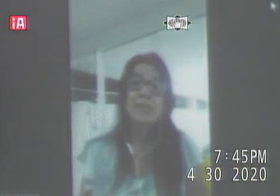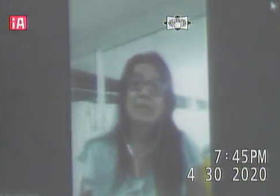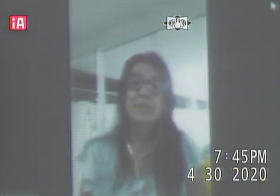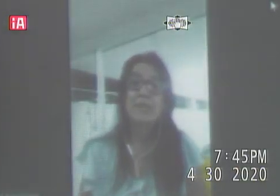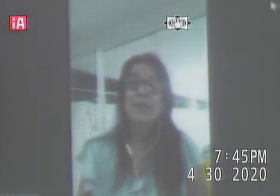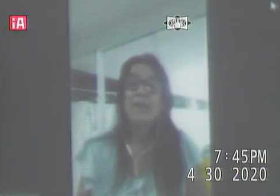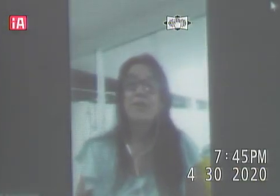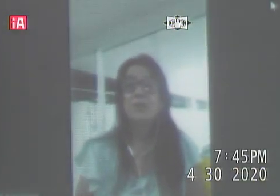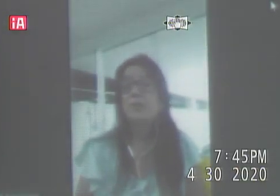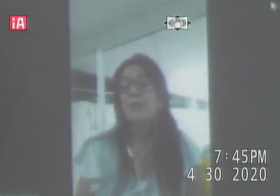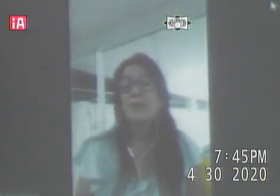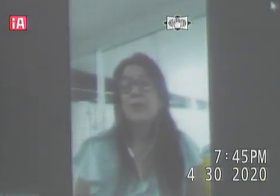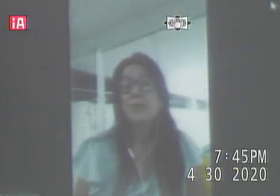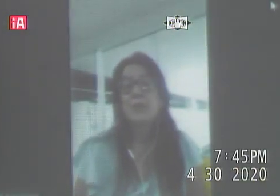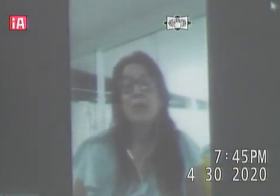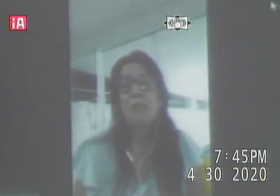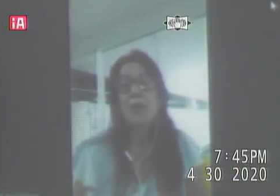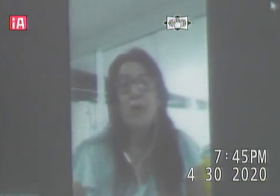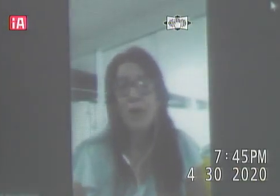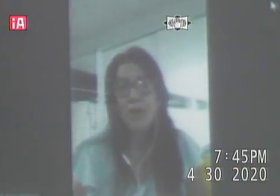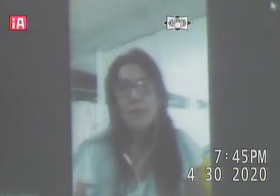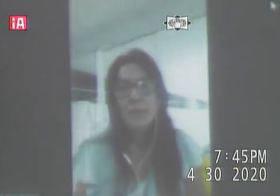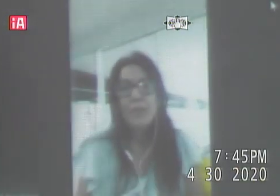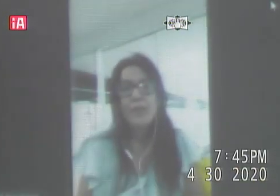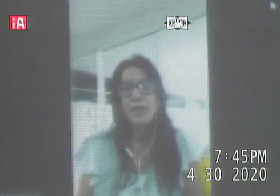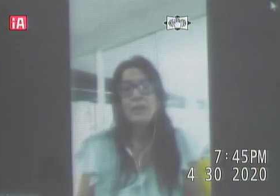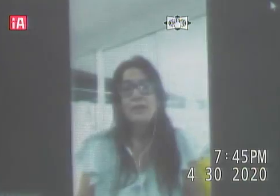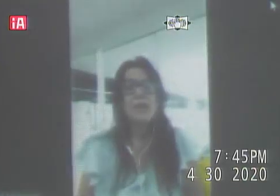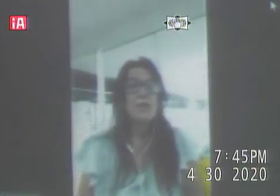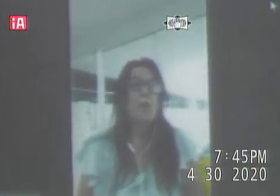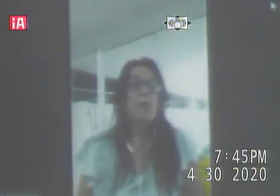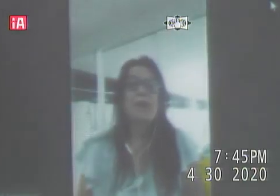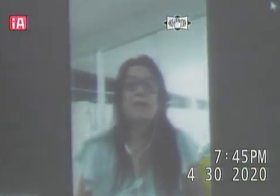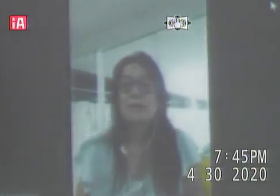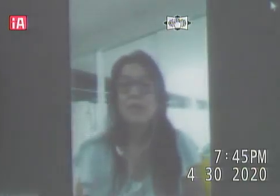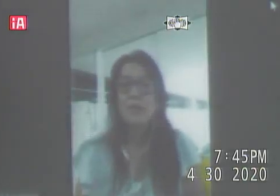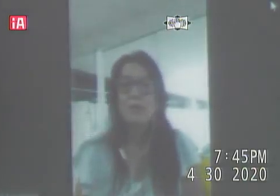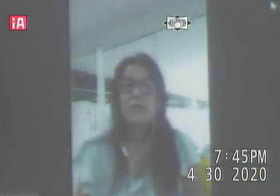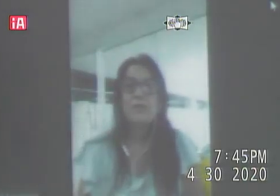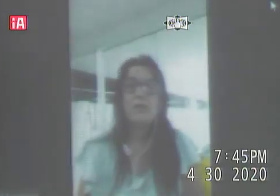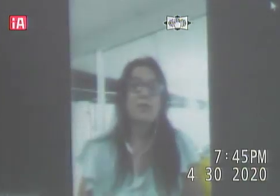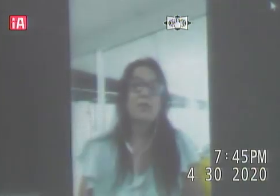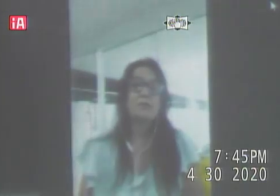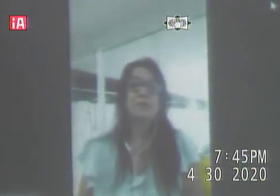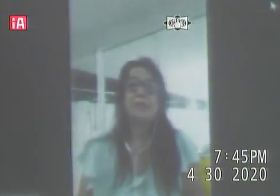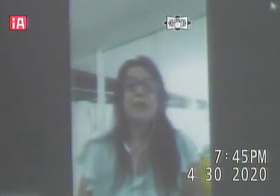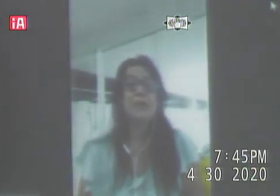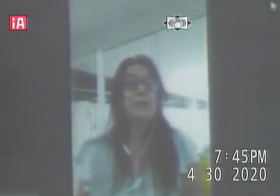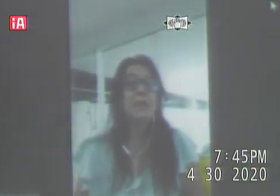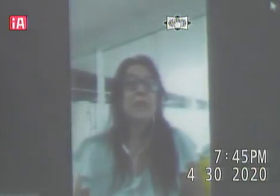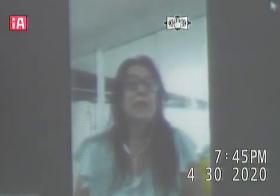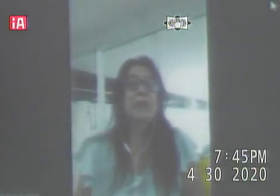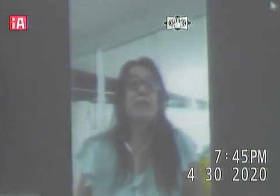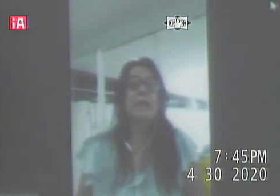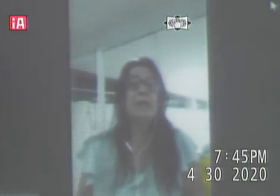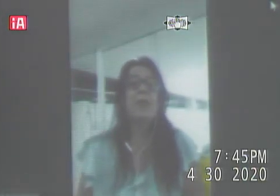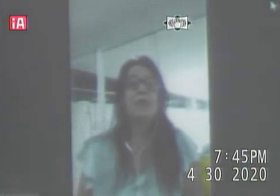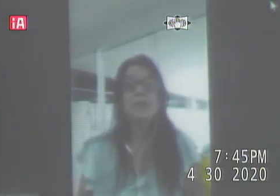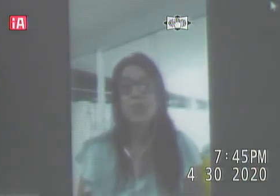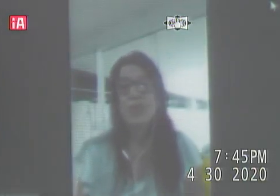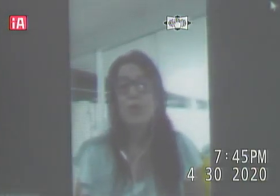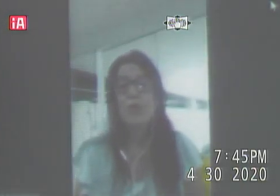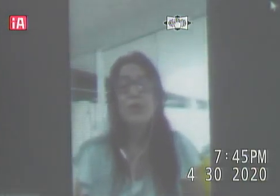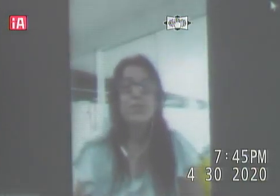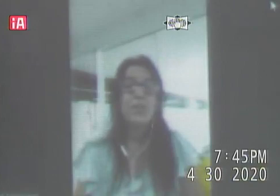gente precisa de um atendimento melhor, seja uma operação, seja, né,